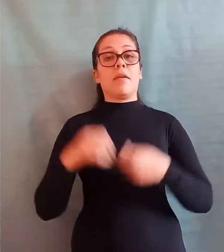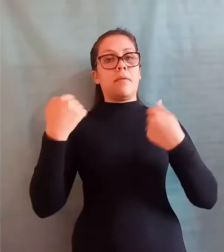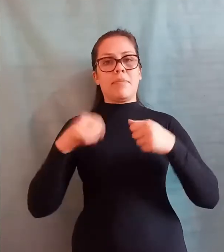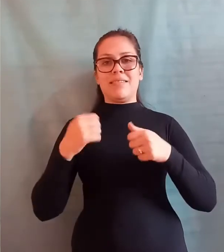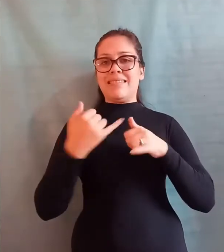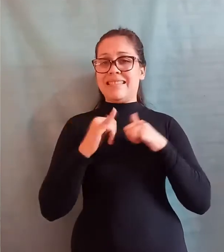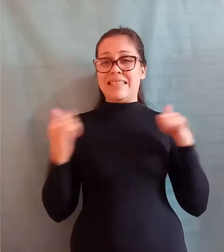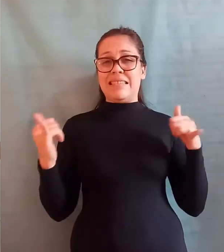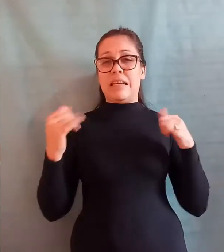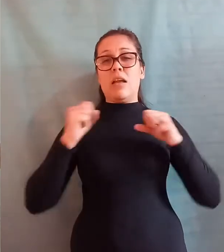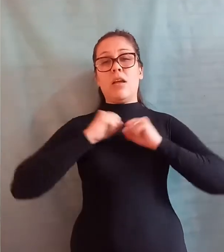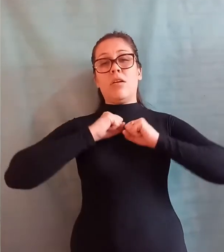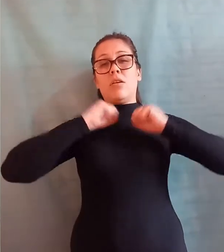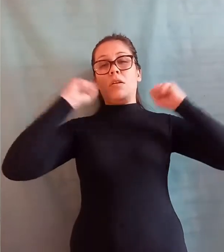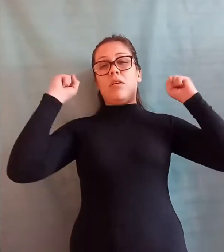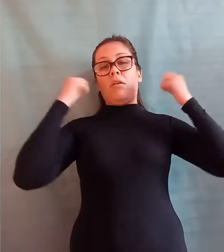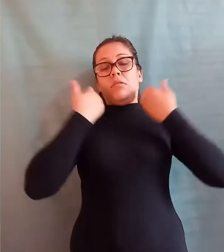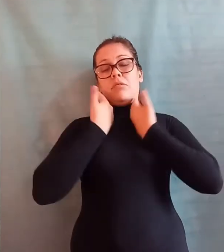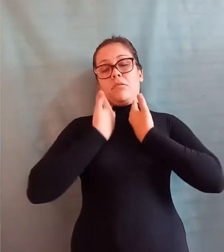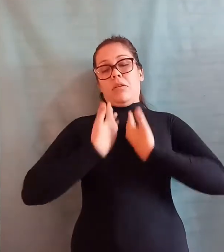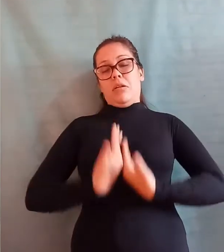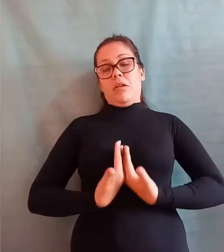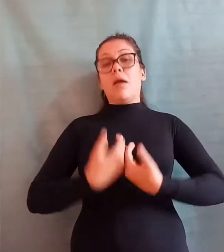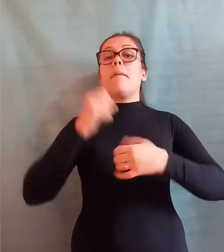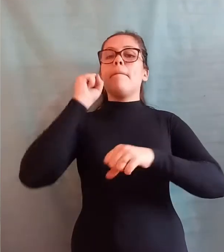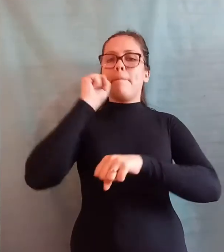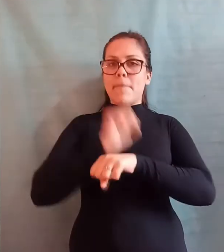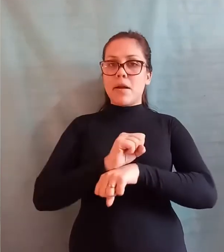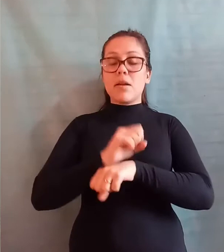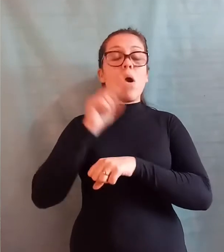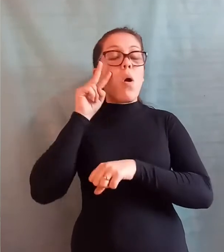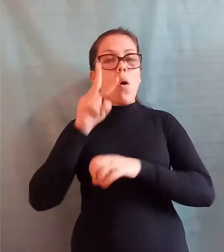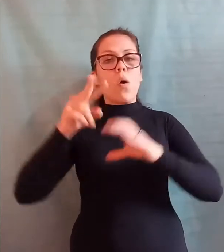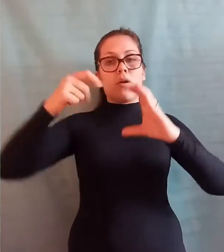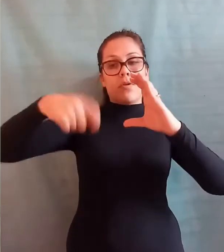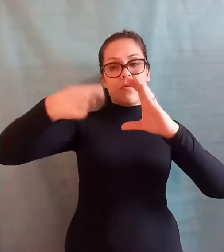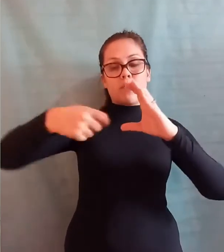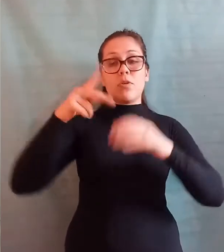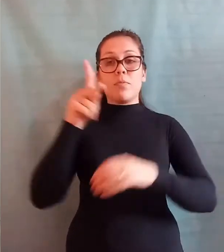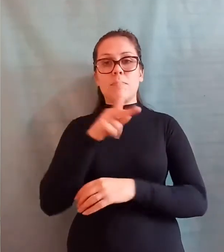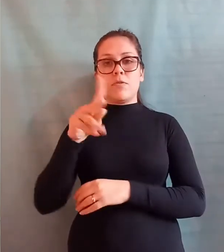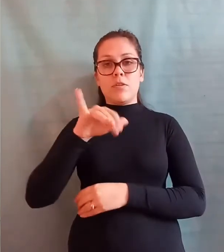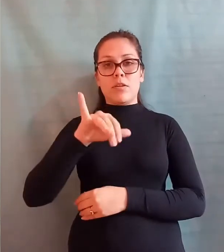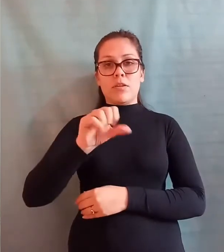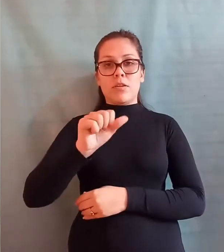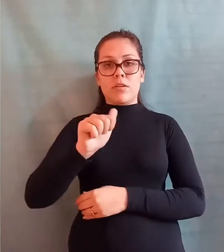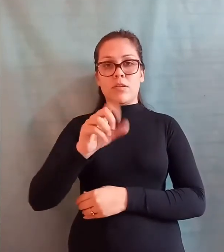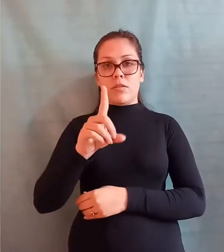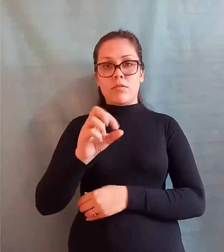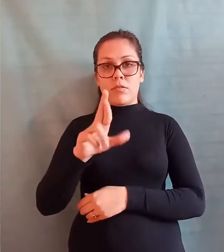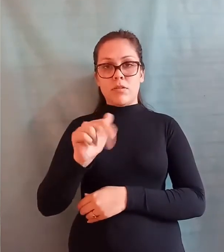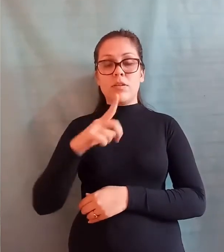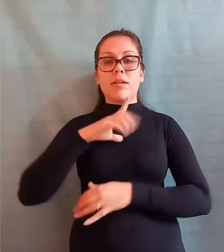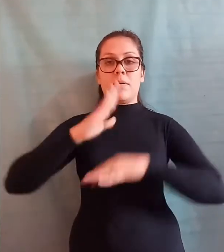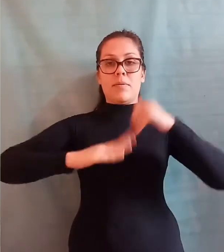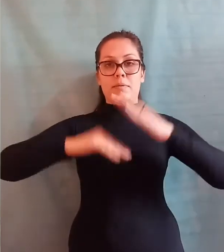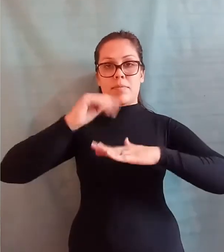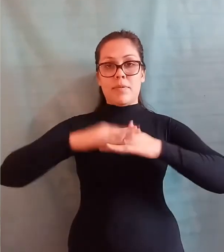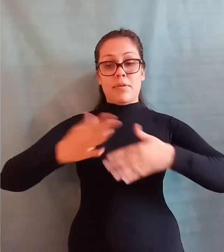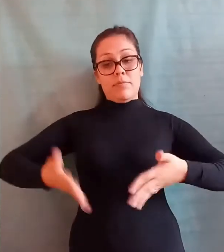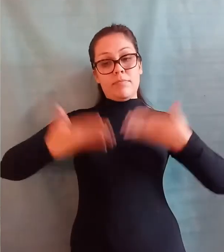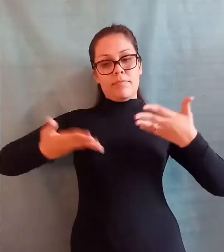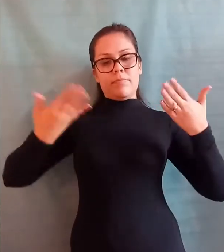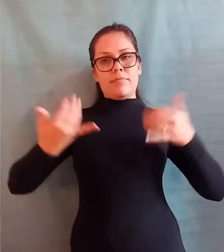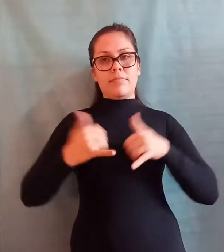energia, porque acordou acabado? Olhe o terceiro vídeo da professora Isadora e faça uma prática que estimula a energia no